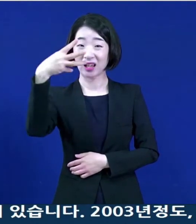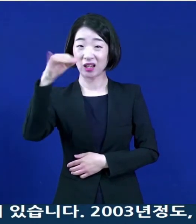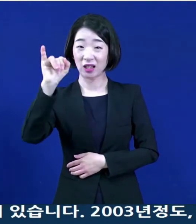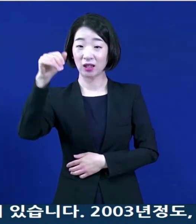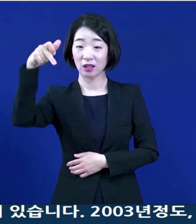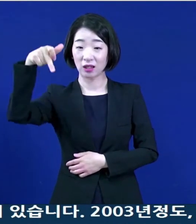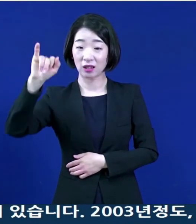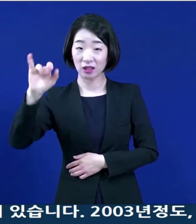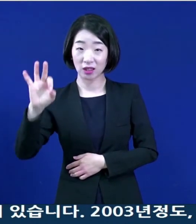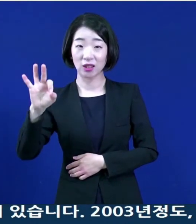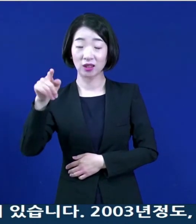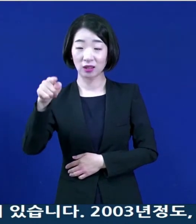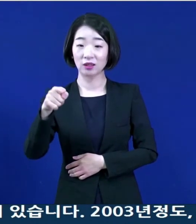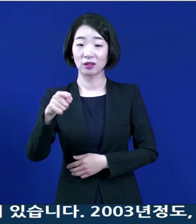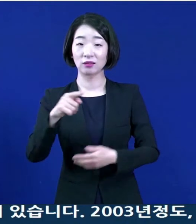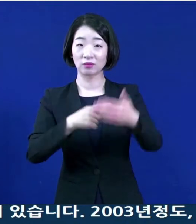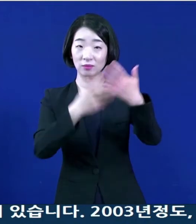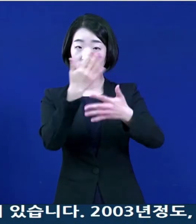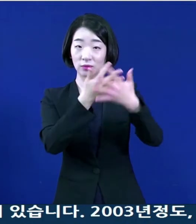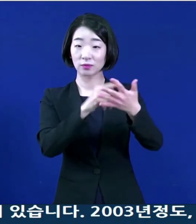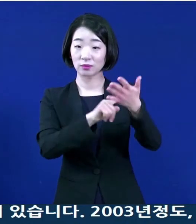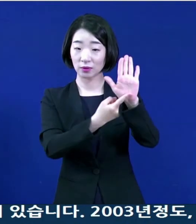자막 사진으로 한번 보시면요,